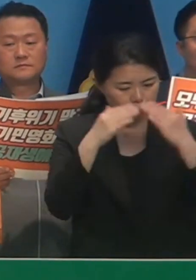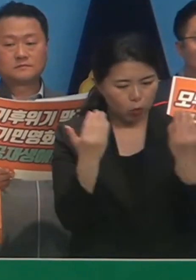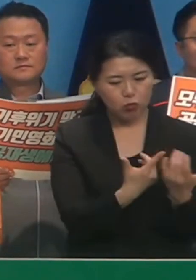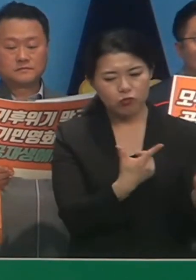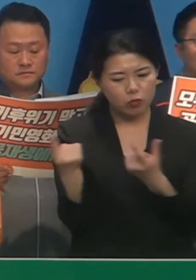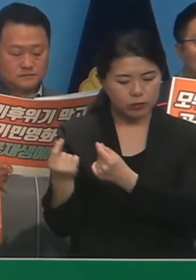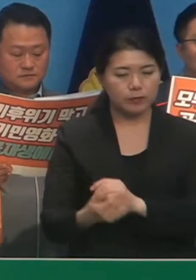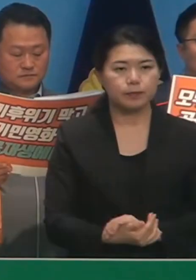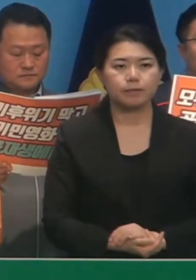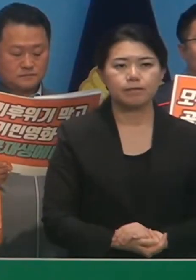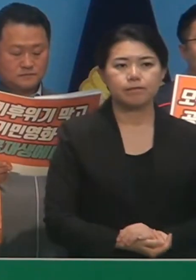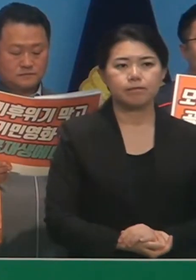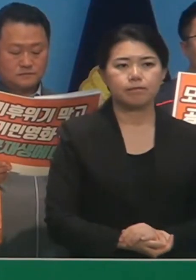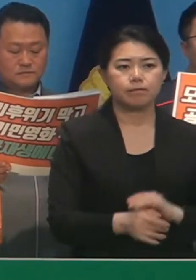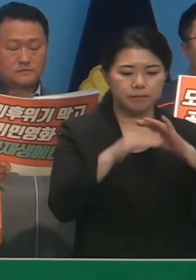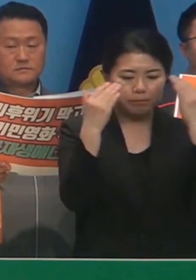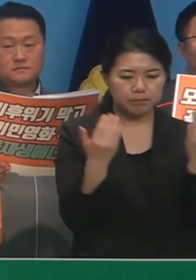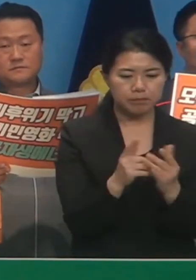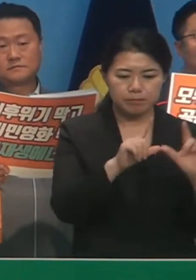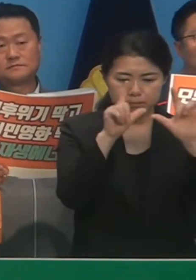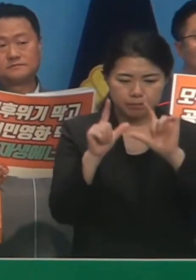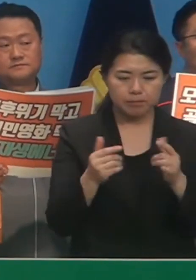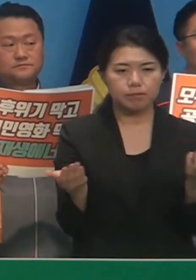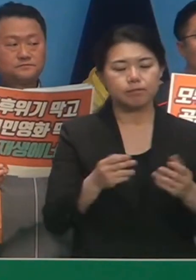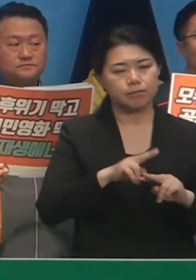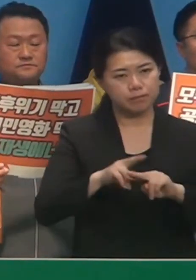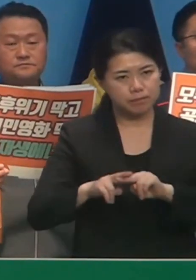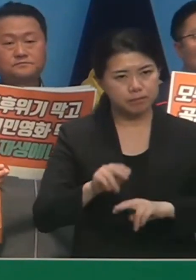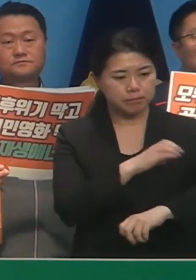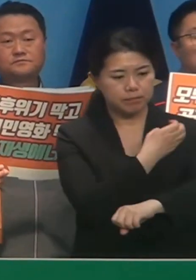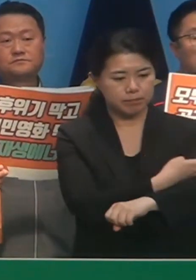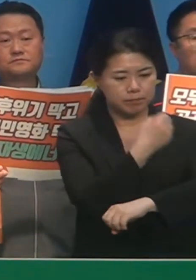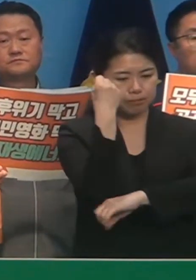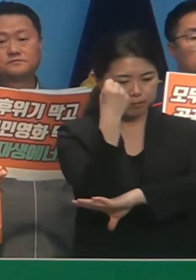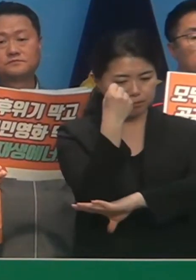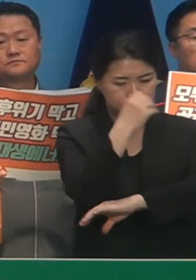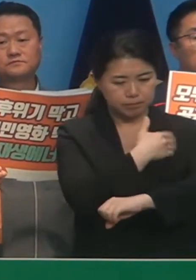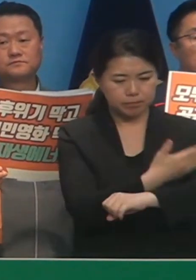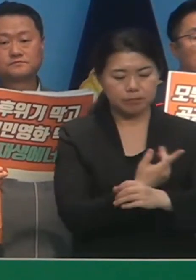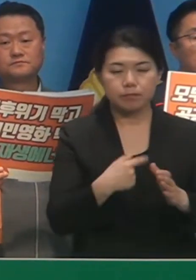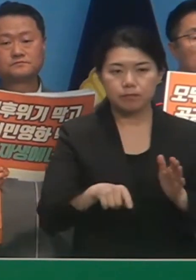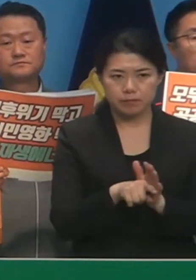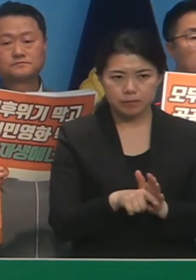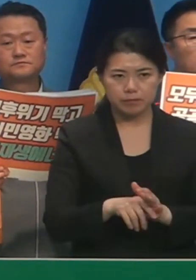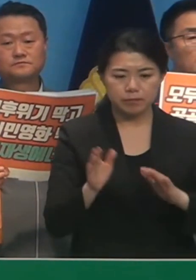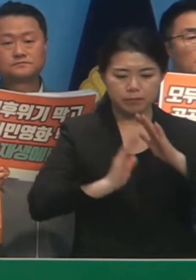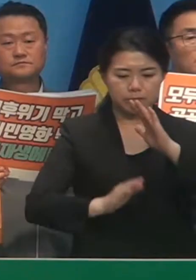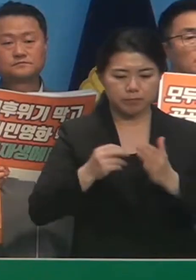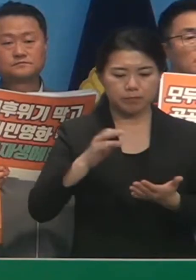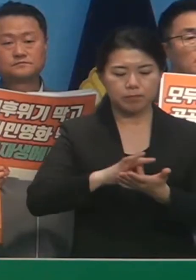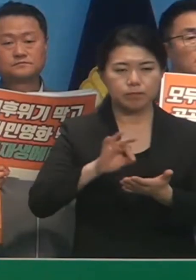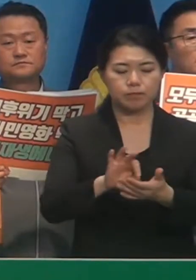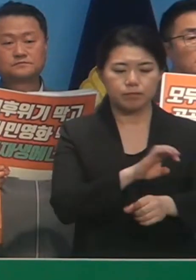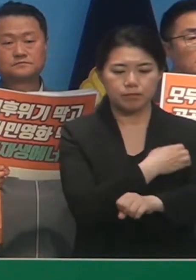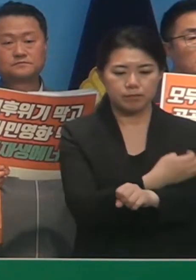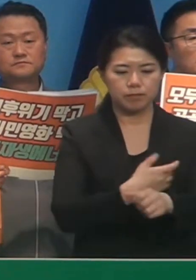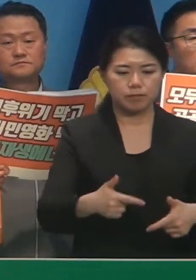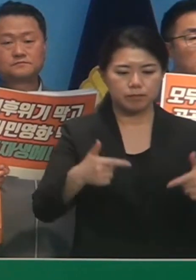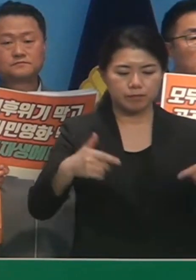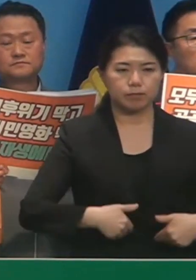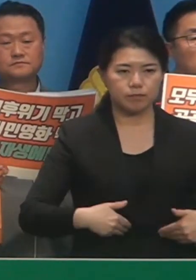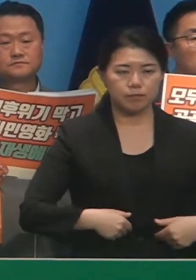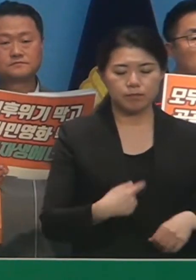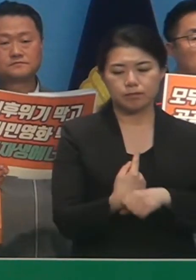때문입니다. 모두의 삶과 일자리, 에너지 기본권을 지키는 공공재생 에너지 확대해야 합니다.